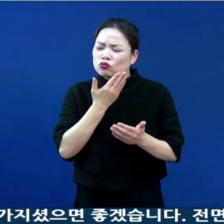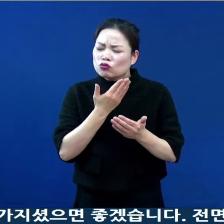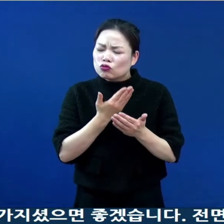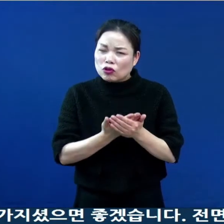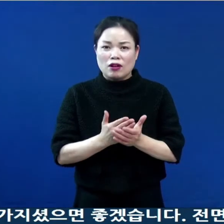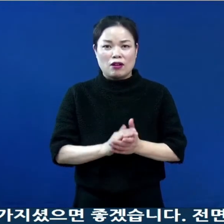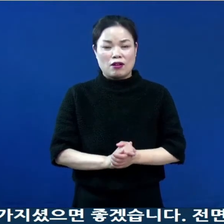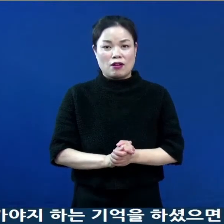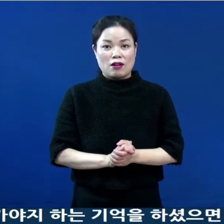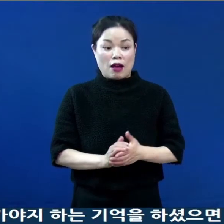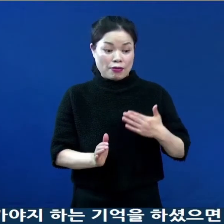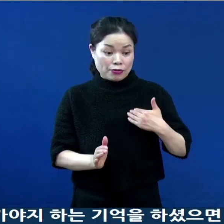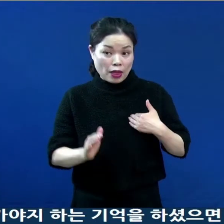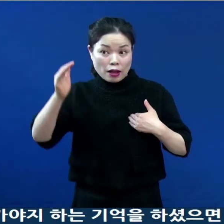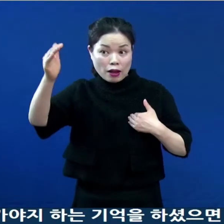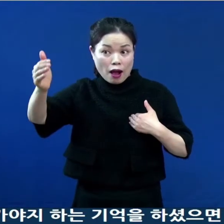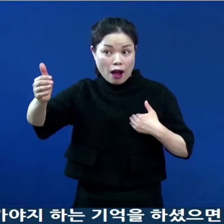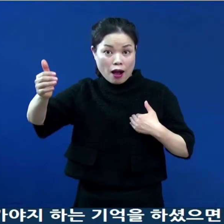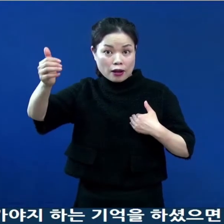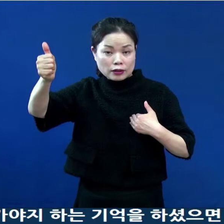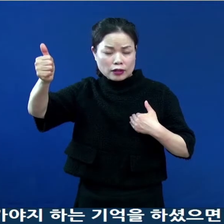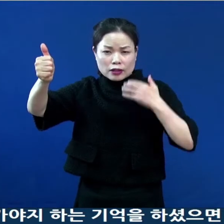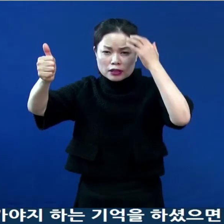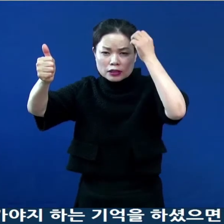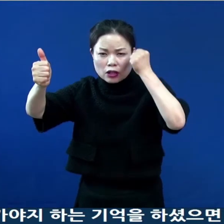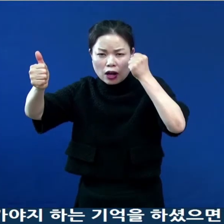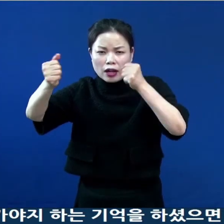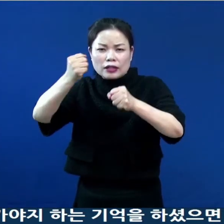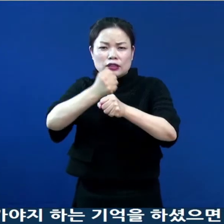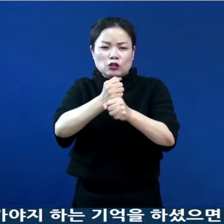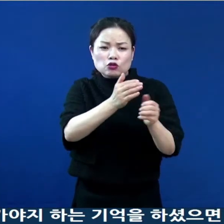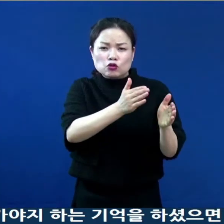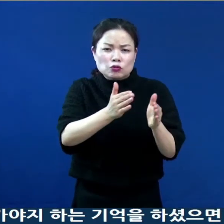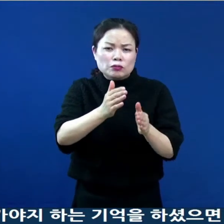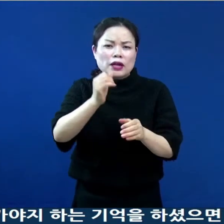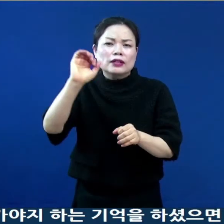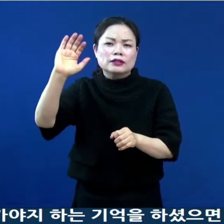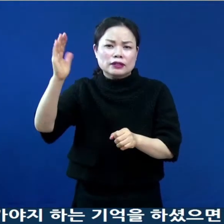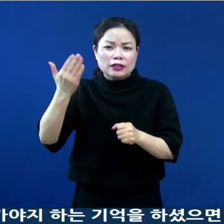뭐냐면, 내가 하나님을 기억하는 장치를 마련하는